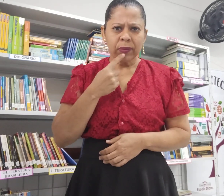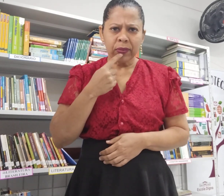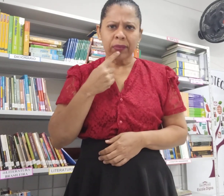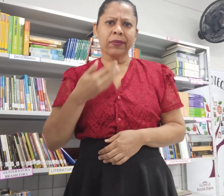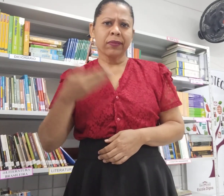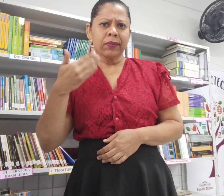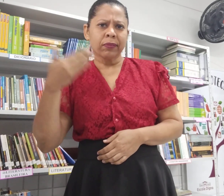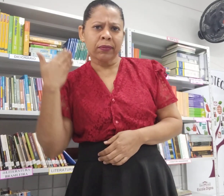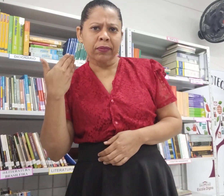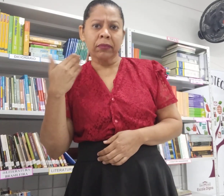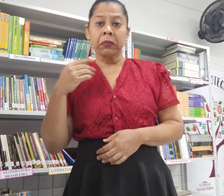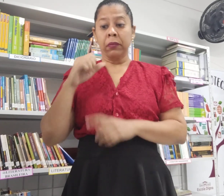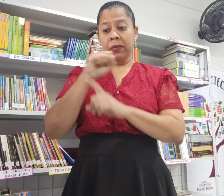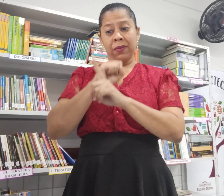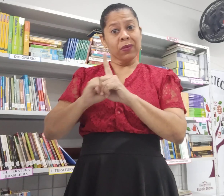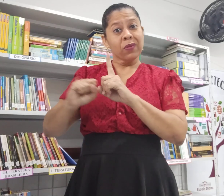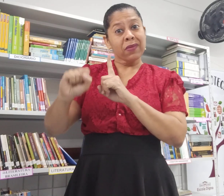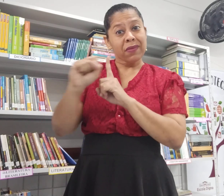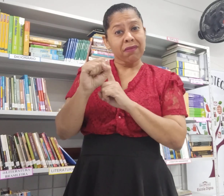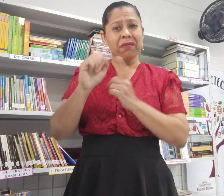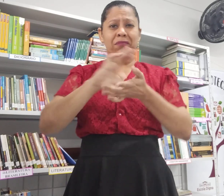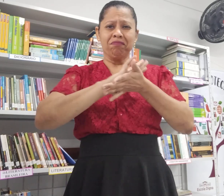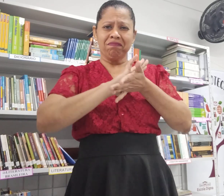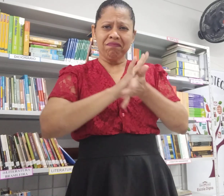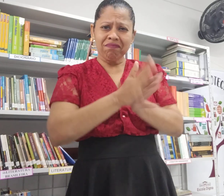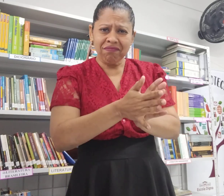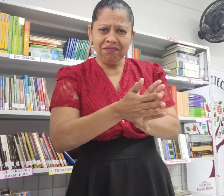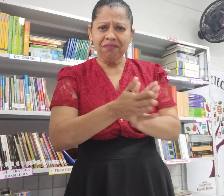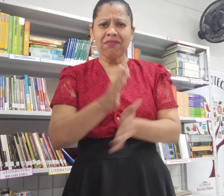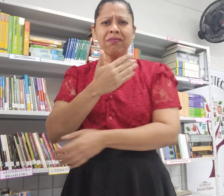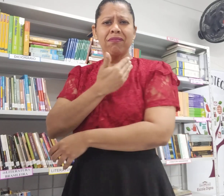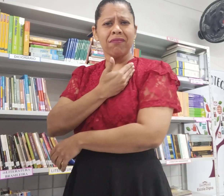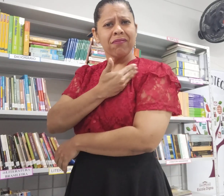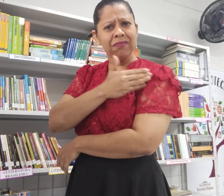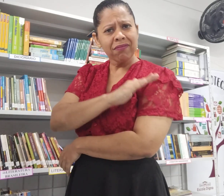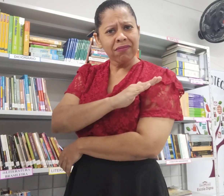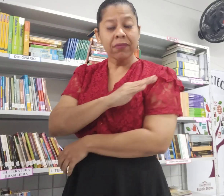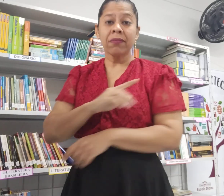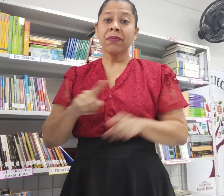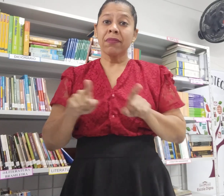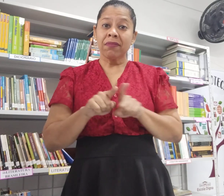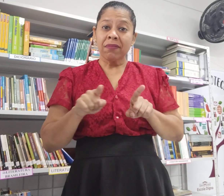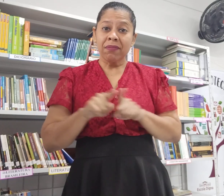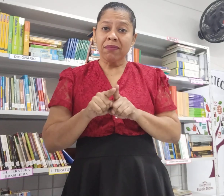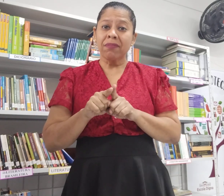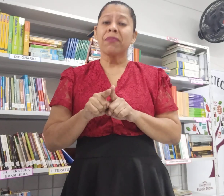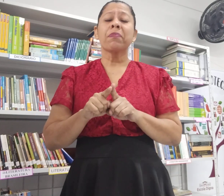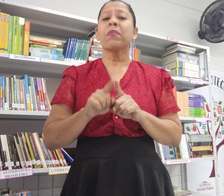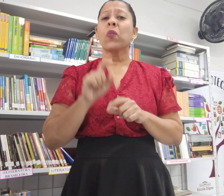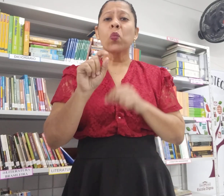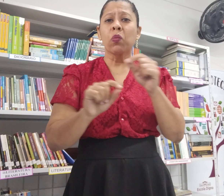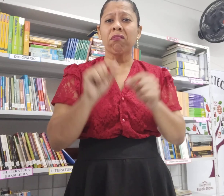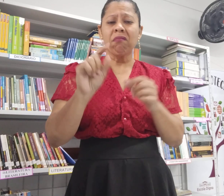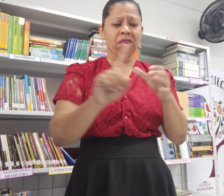pela sociedade e posteriormente eles eram isolados nos asilos para